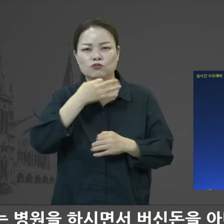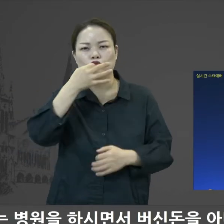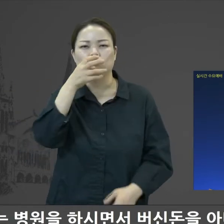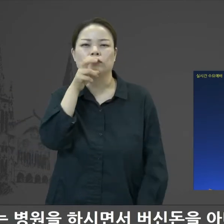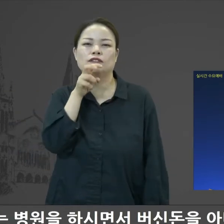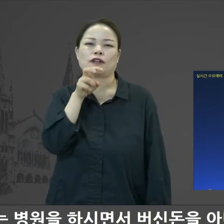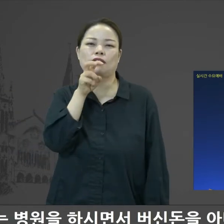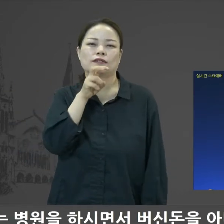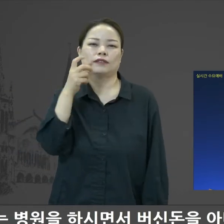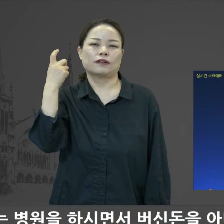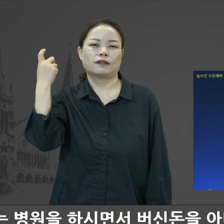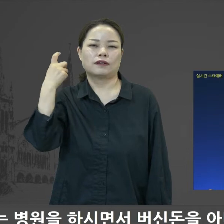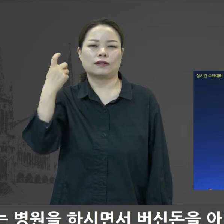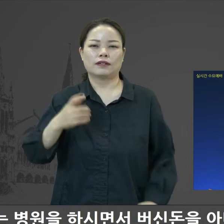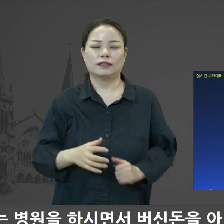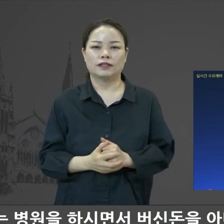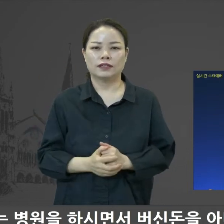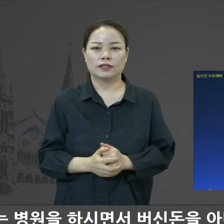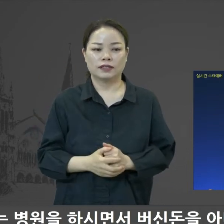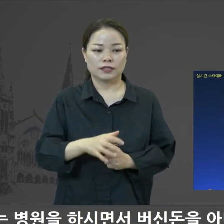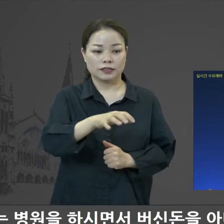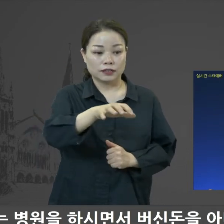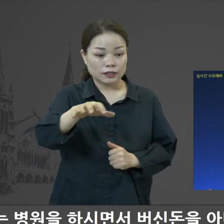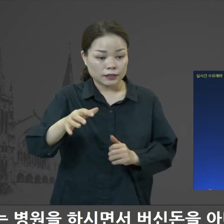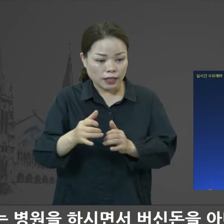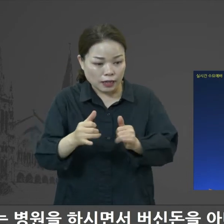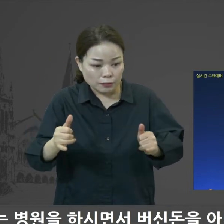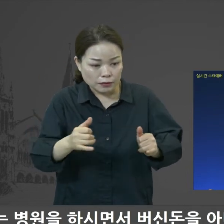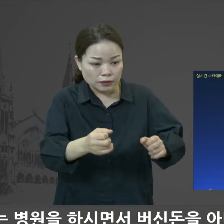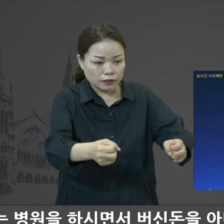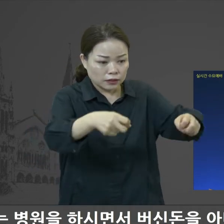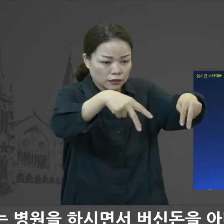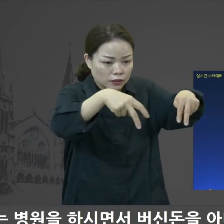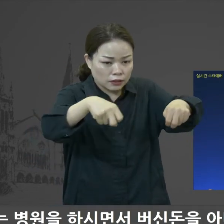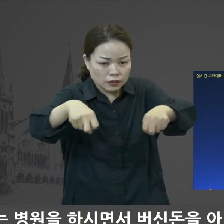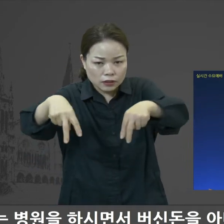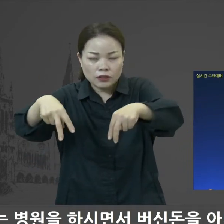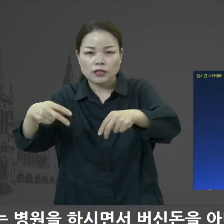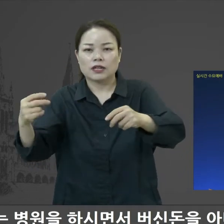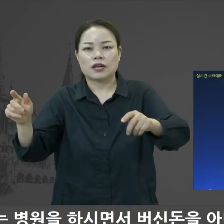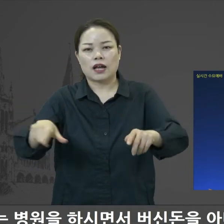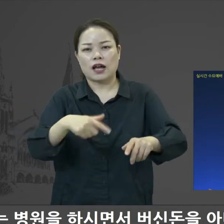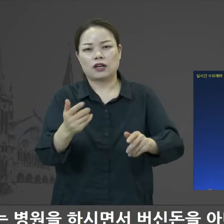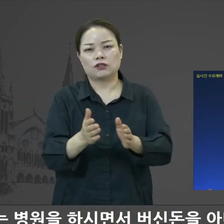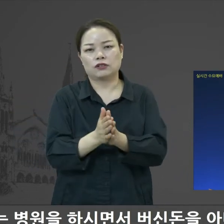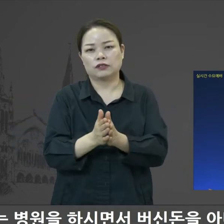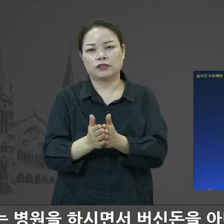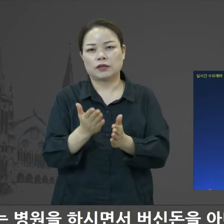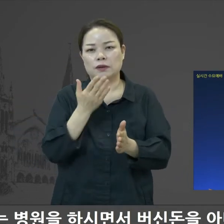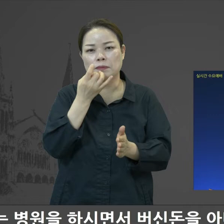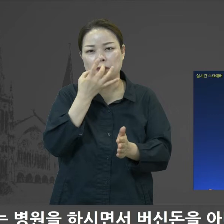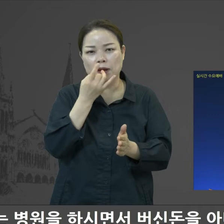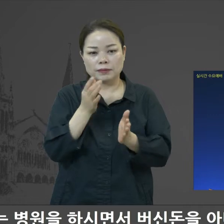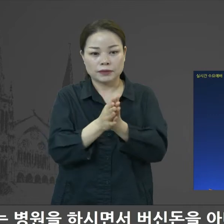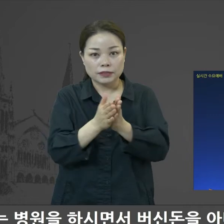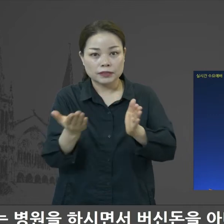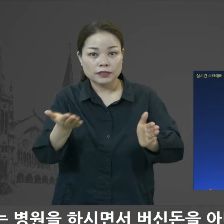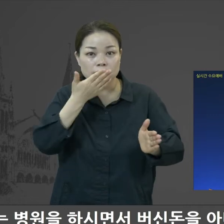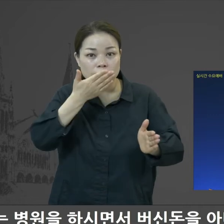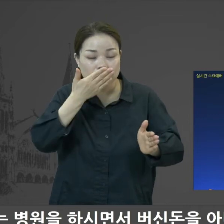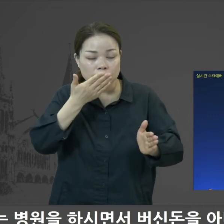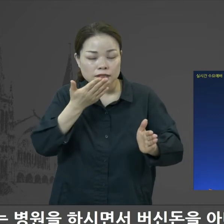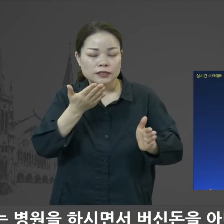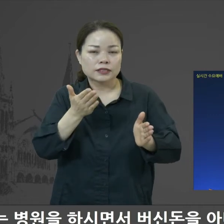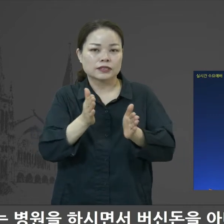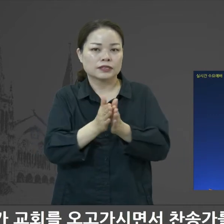찬송가 소리를 들으면서 길 주변의 사람들이 일어나 하루를 준비하고 밥을 짓기